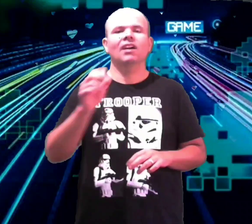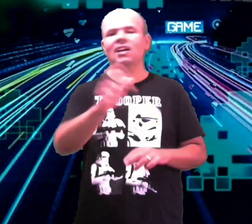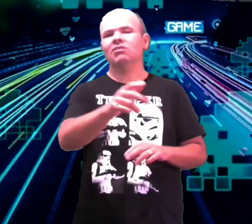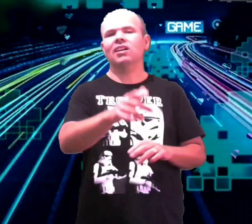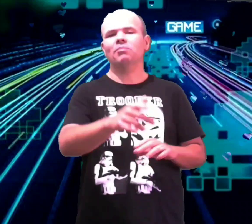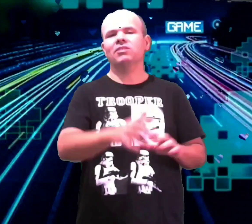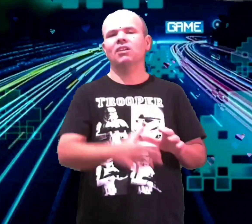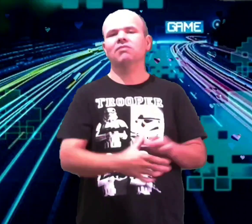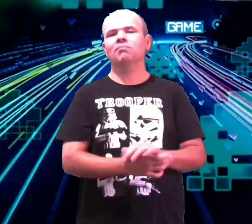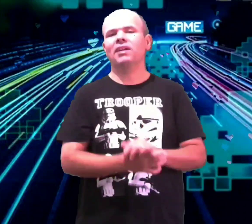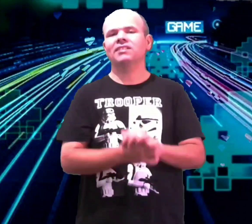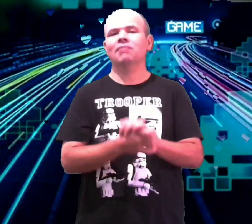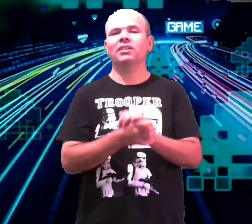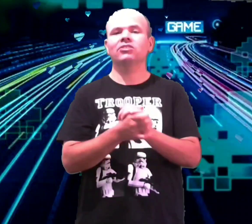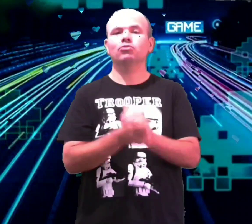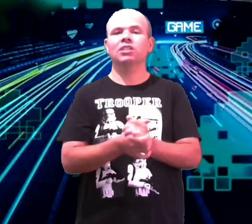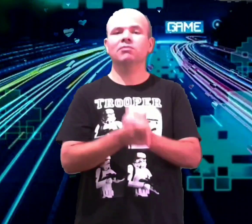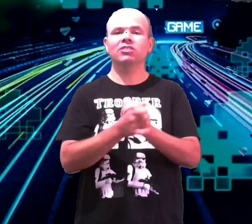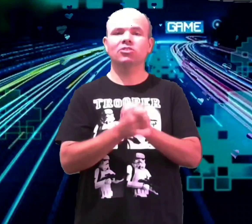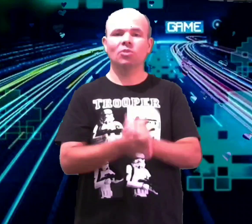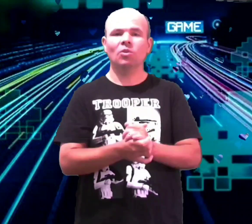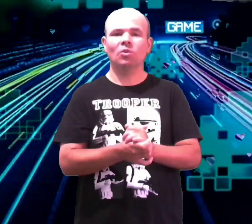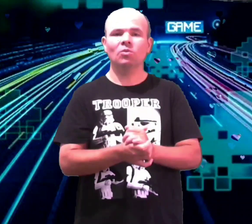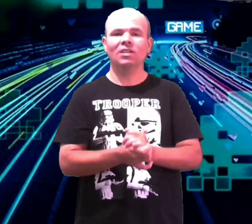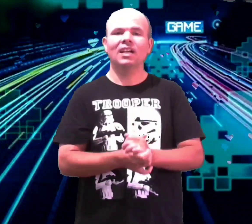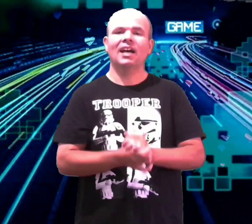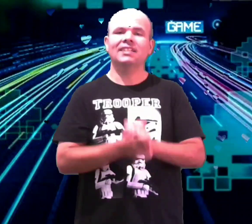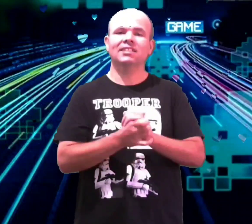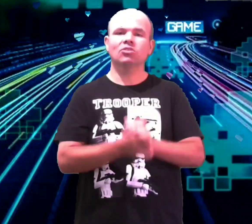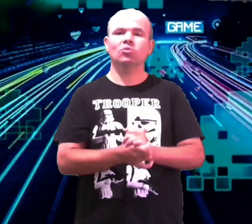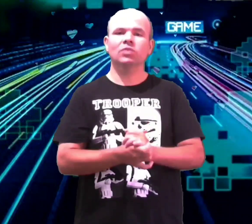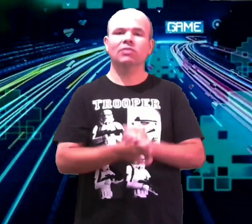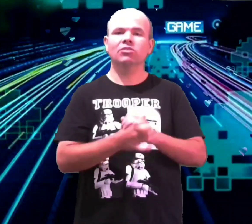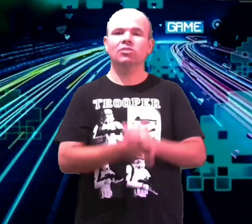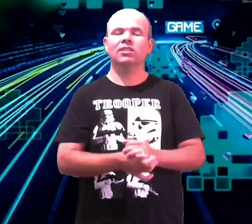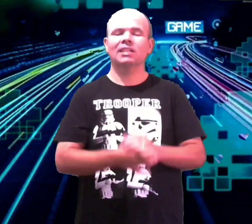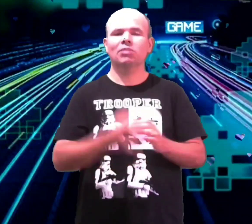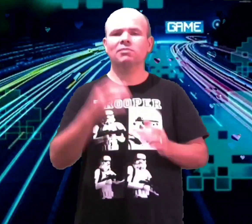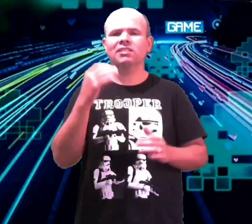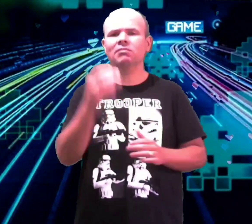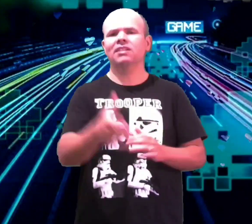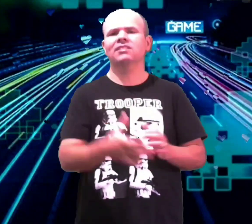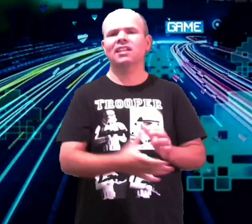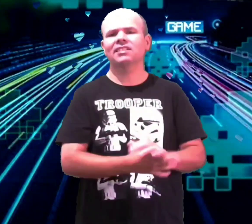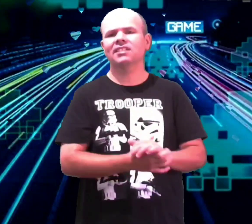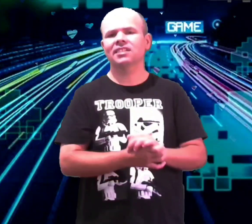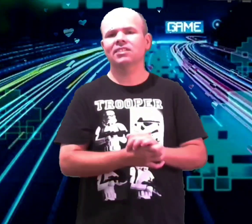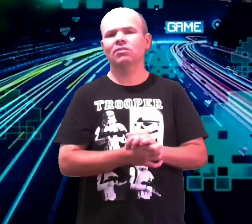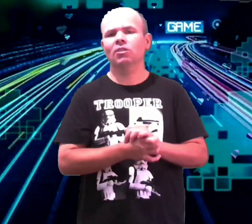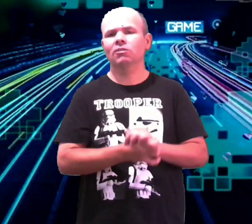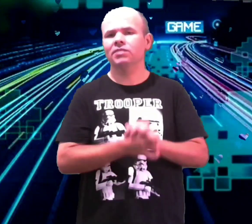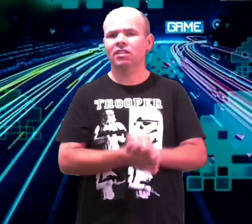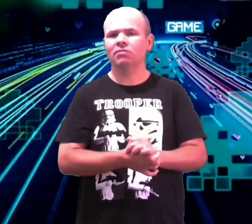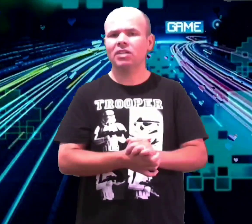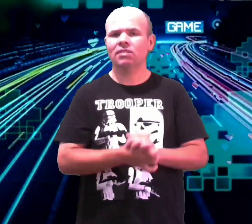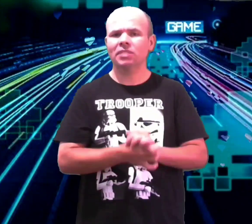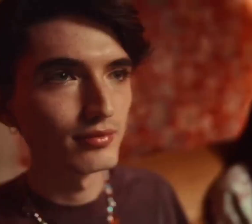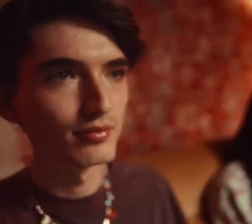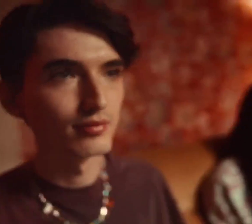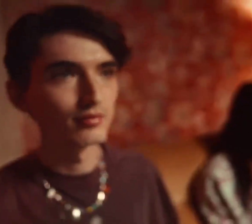Agora, pessoal, vamos passar para streaming de jogo. A Samsung anunciou que na próxima semana estará trazendo oficialmente os aplicativos do GeForce